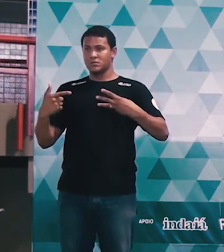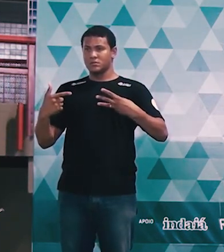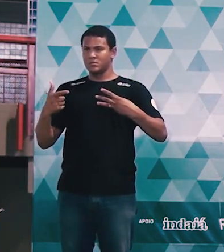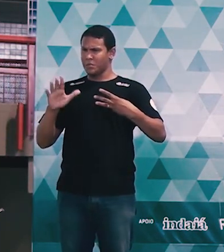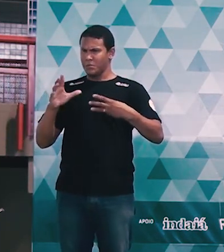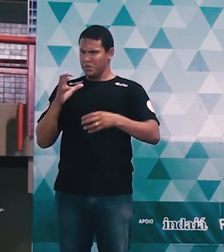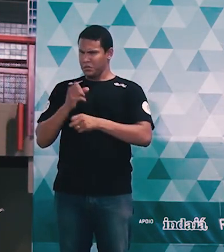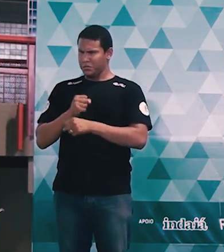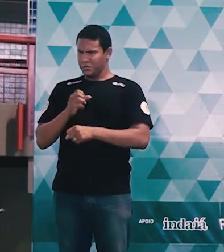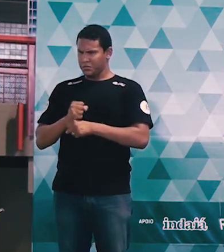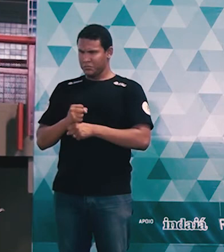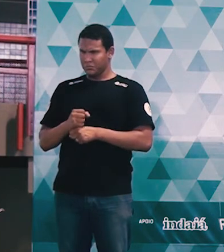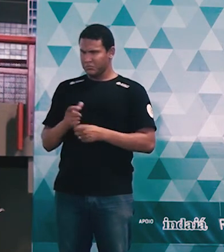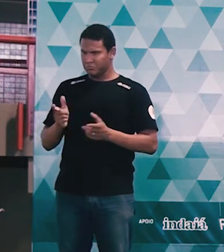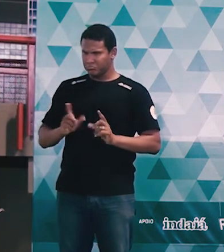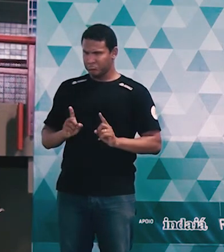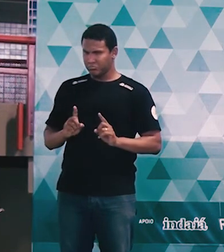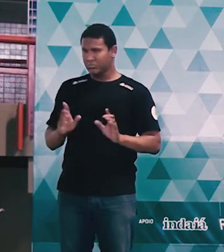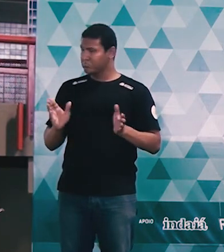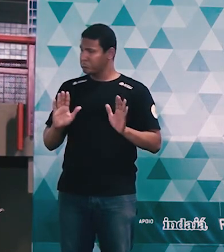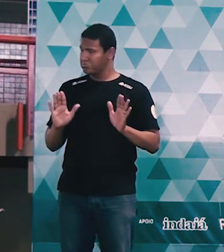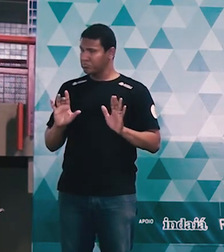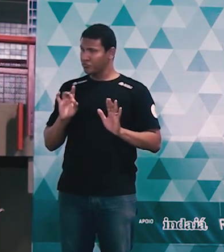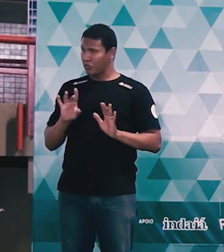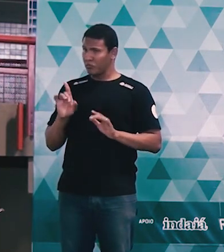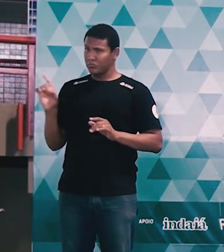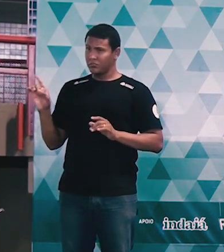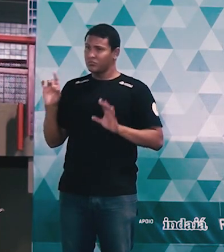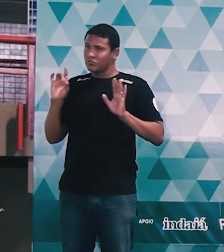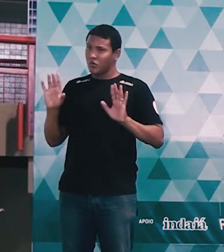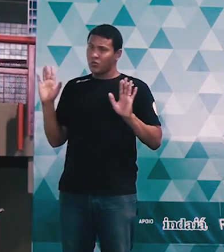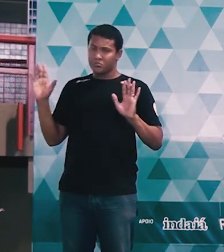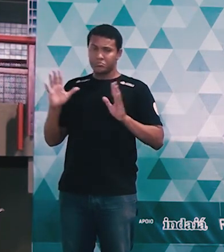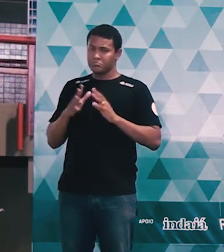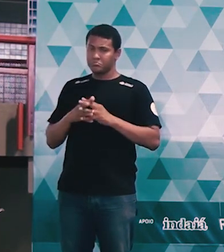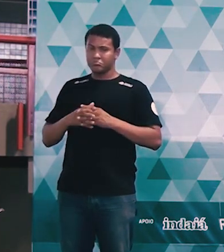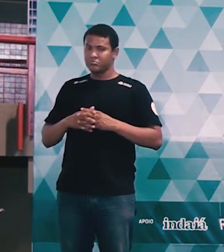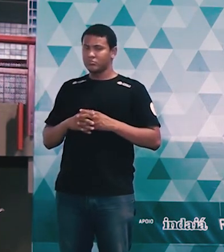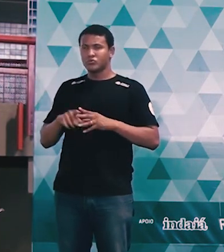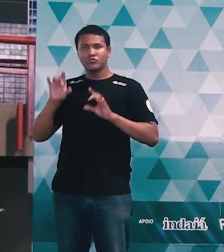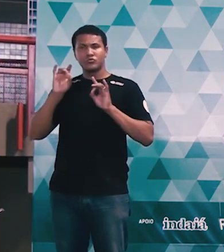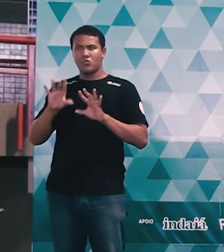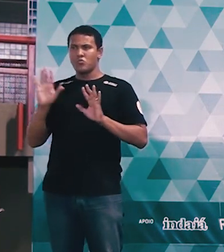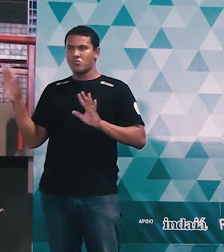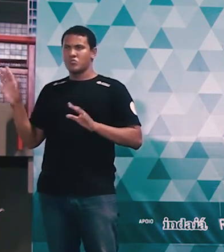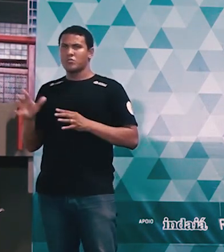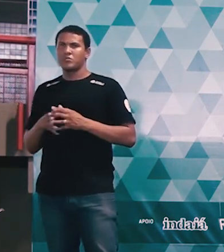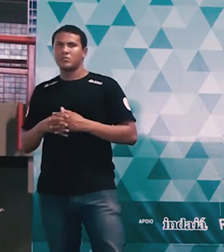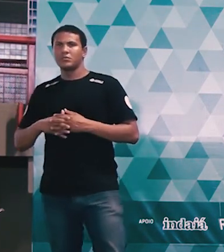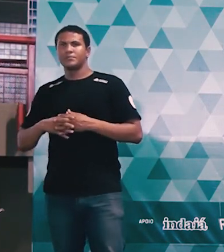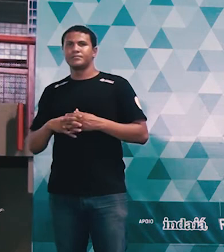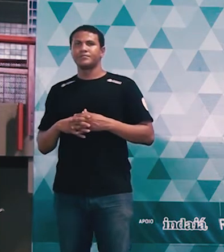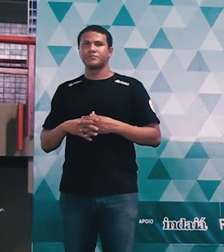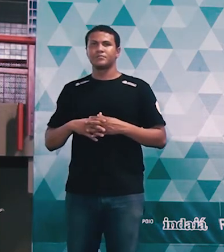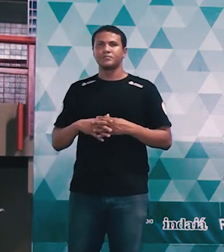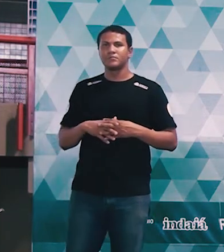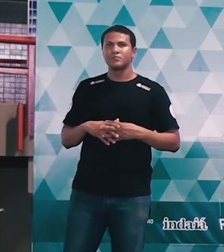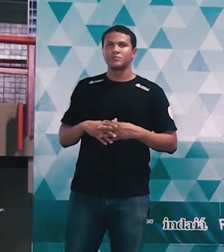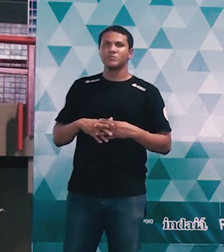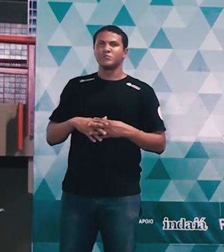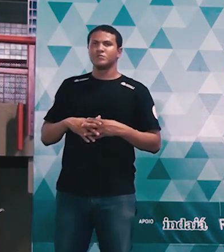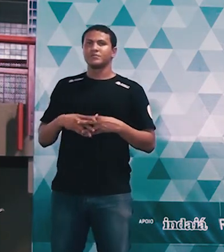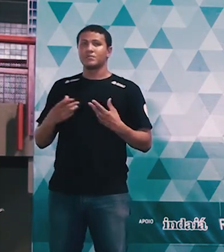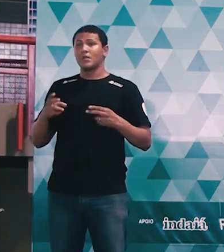atletas. E aí a pergunta da questão é só essa. Tinha cálculo não, Alexandre, para fazer? Não, não havia cálculo para fazer. Era só isso. Saber quem era o